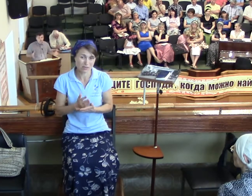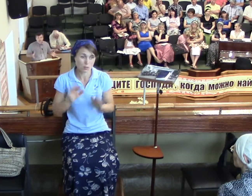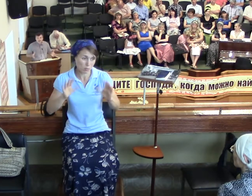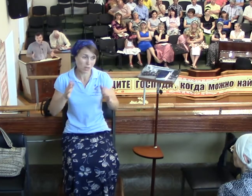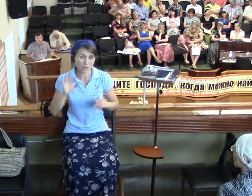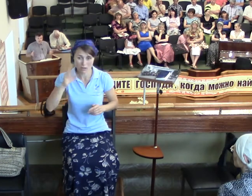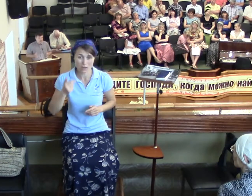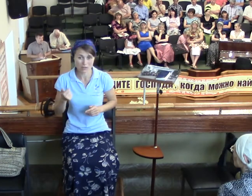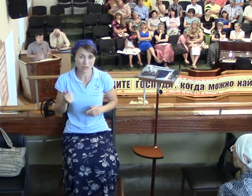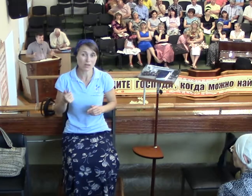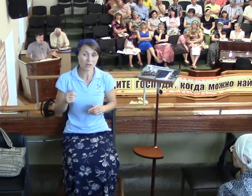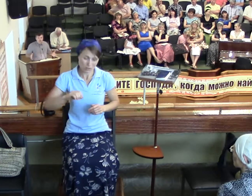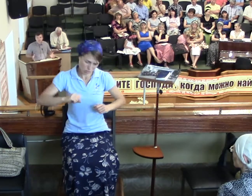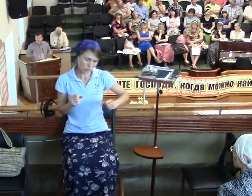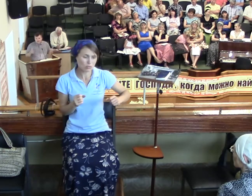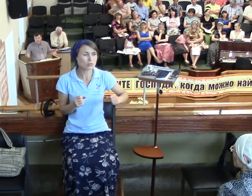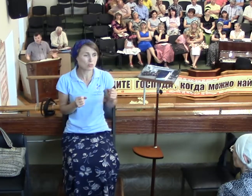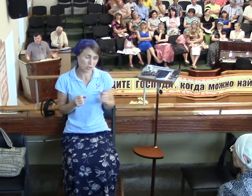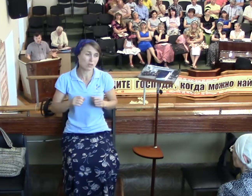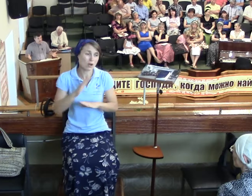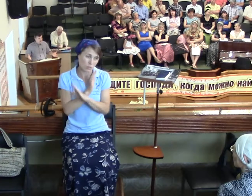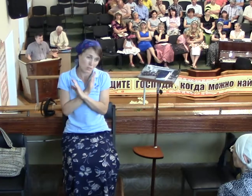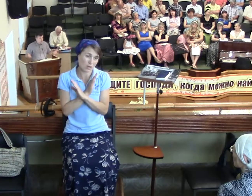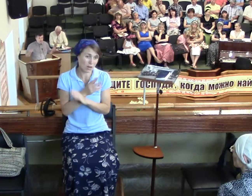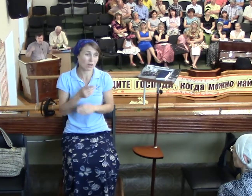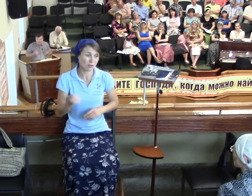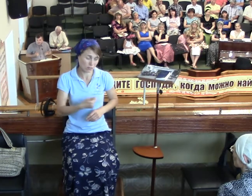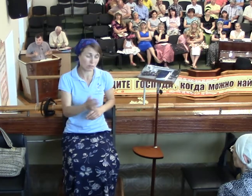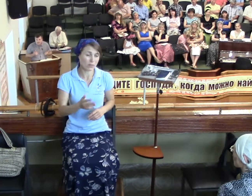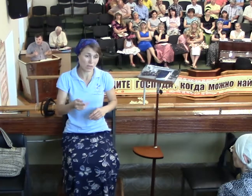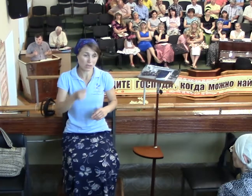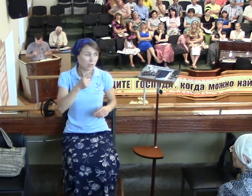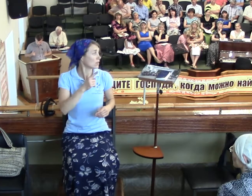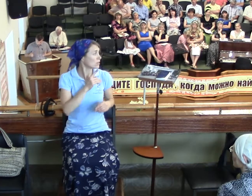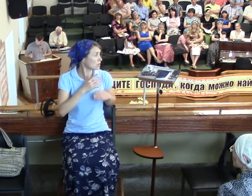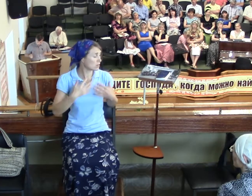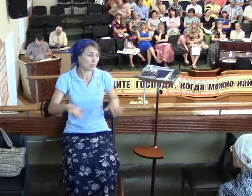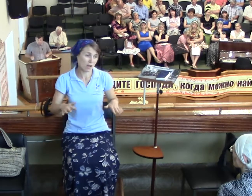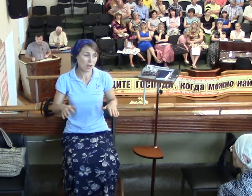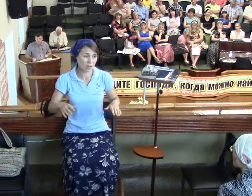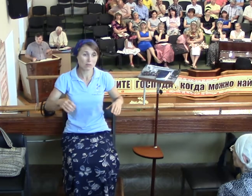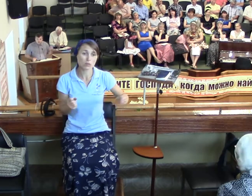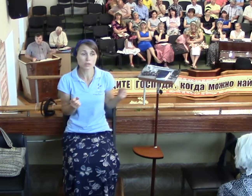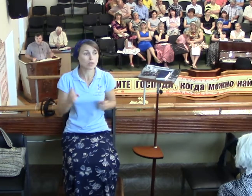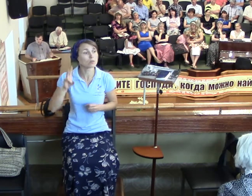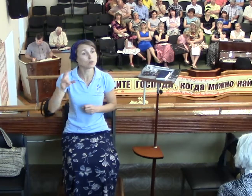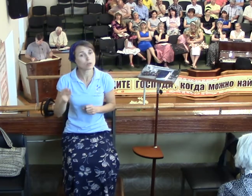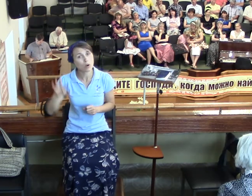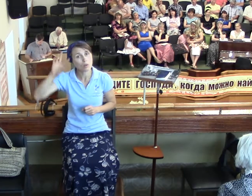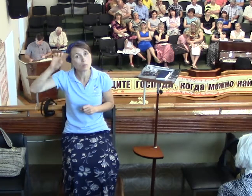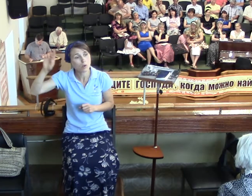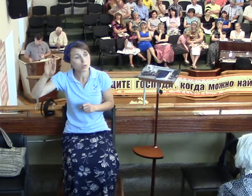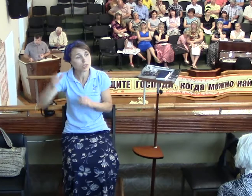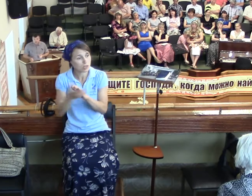быть, кто-то умирает. Наша жизнь показывает, что мы теряем друзей. Или, может быть, нас теряют. Но Божья любовь, Божья